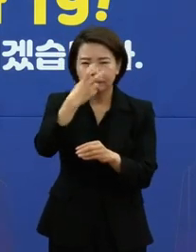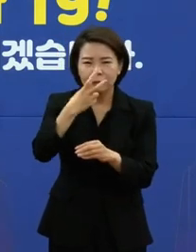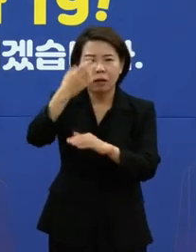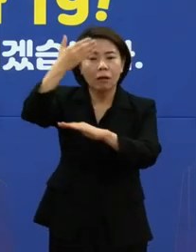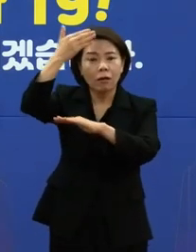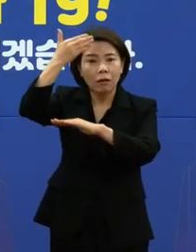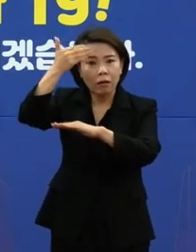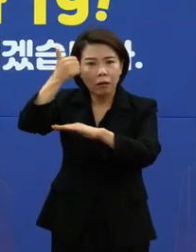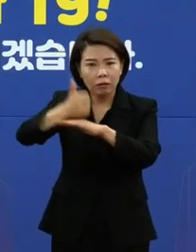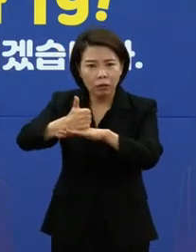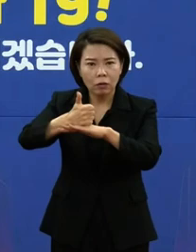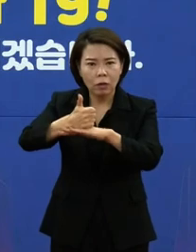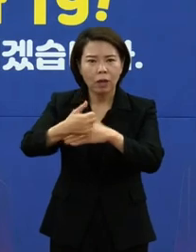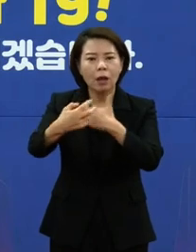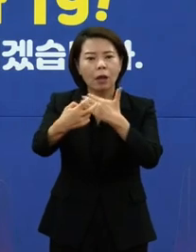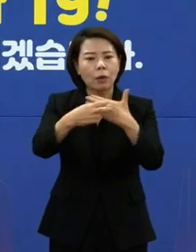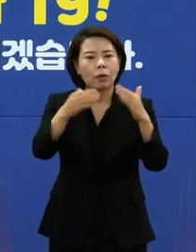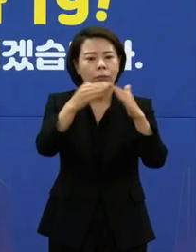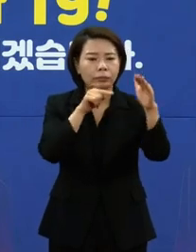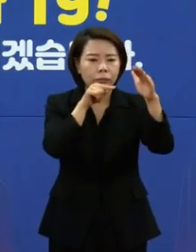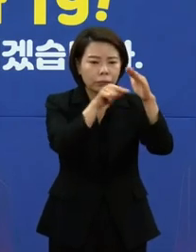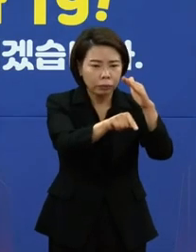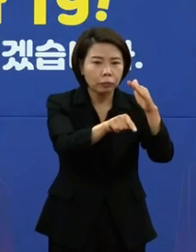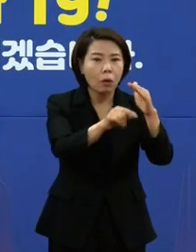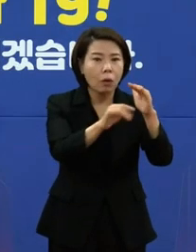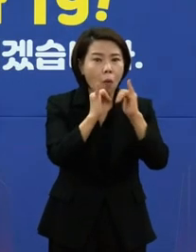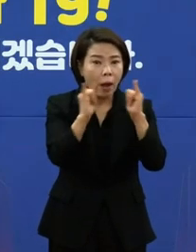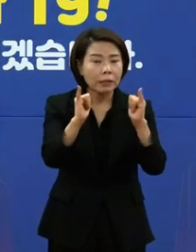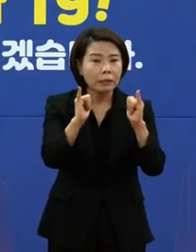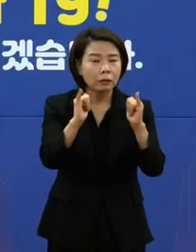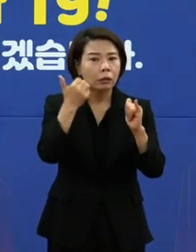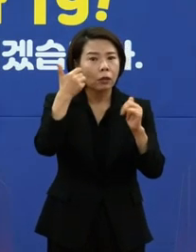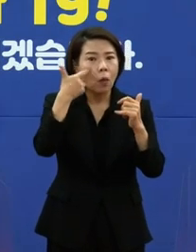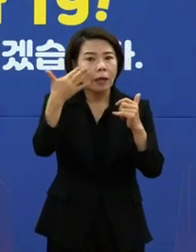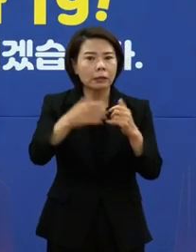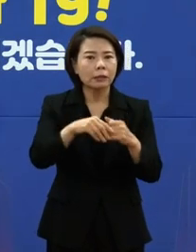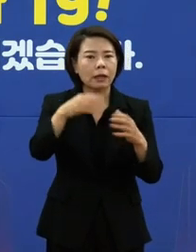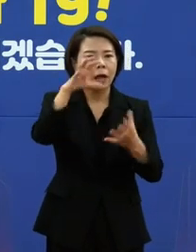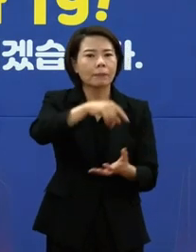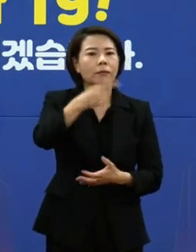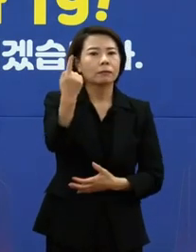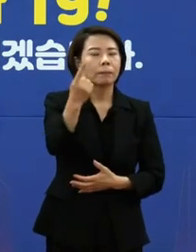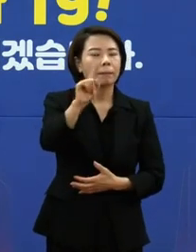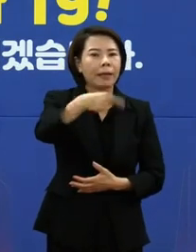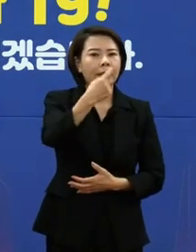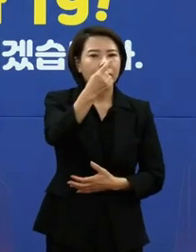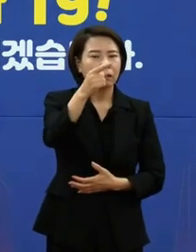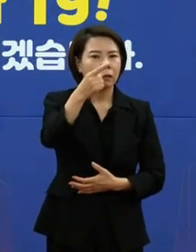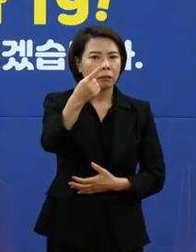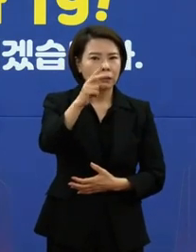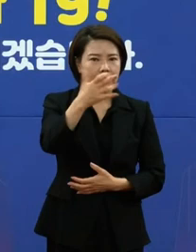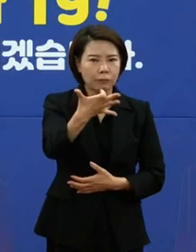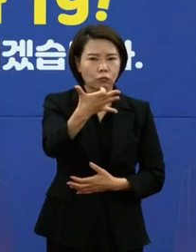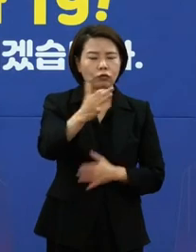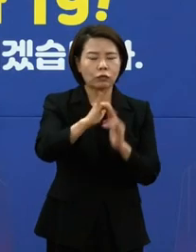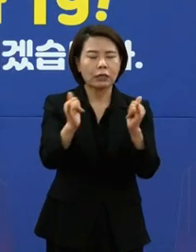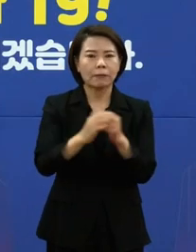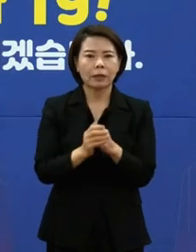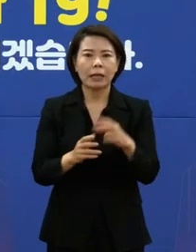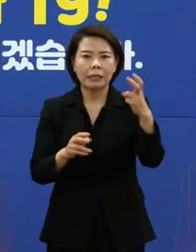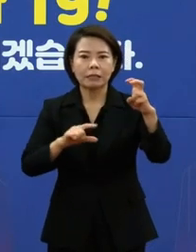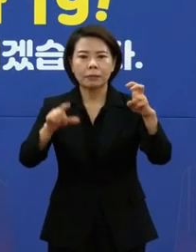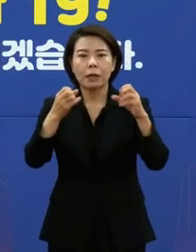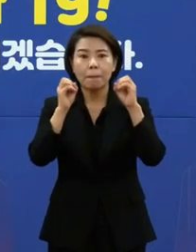역학조사 결과 병의원을 찾은 것으로 확인된 이들은 총 119명입니다. 이 시기 신규